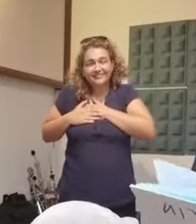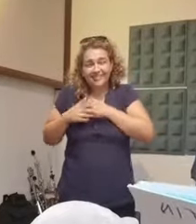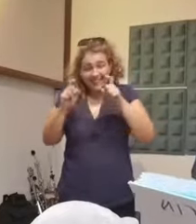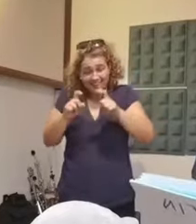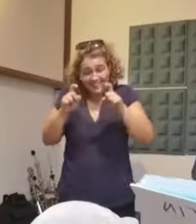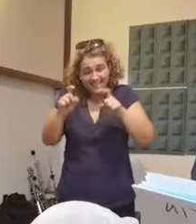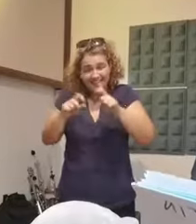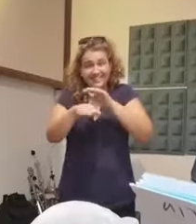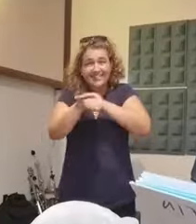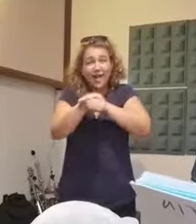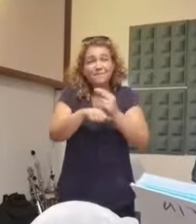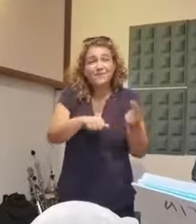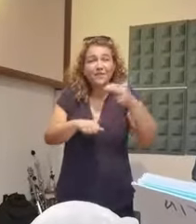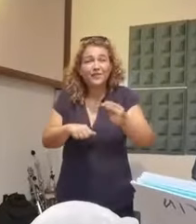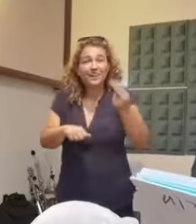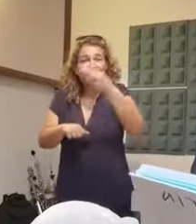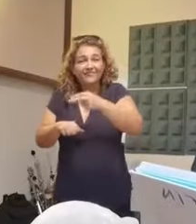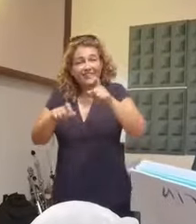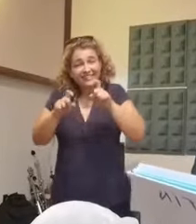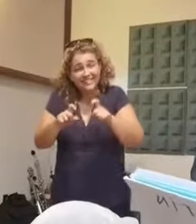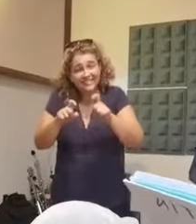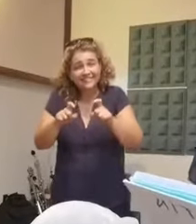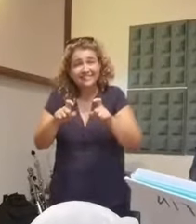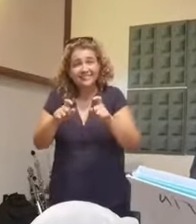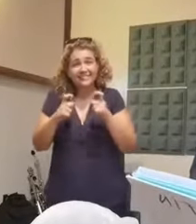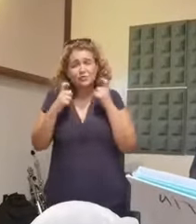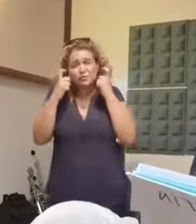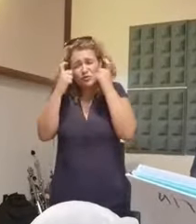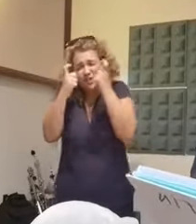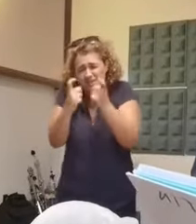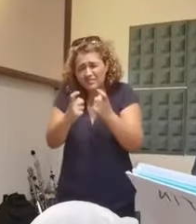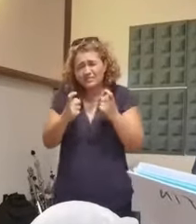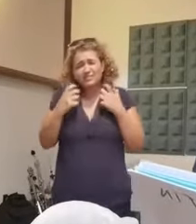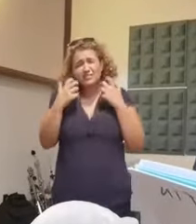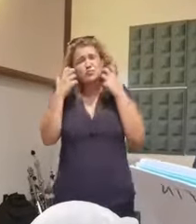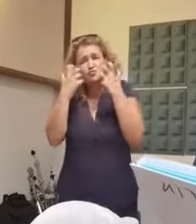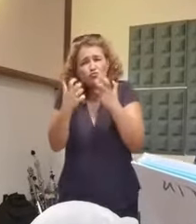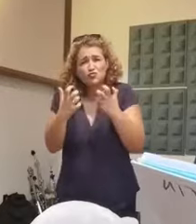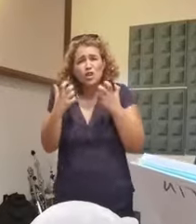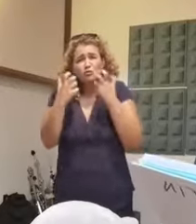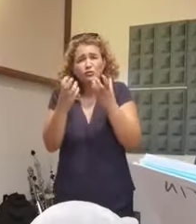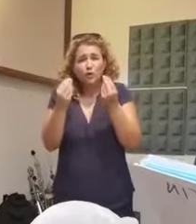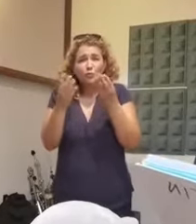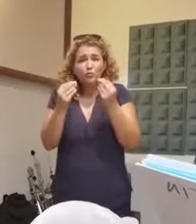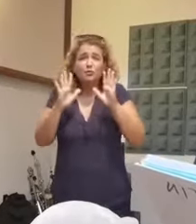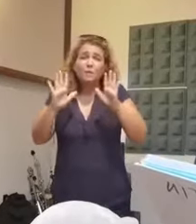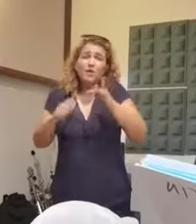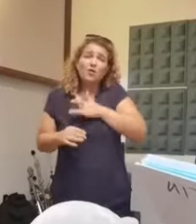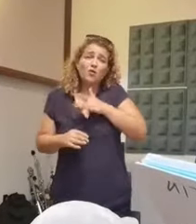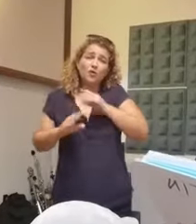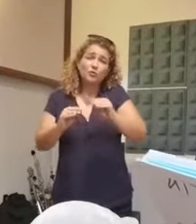Descansa, amigo Delfín. Luchaste lo que pudiste. Tu corazón se